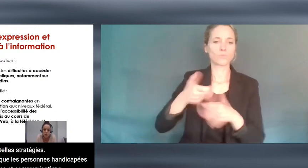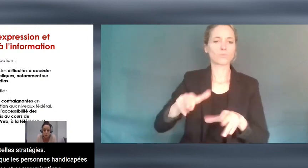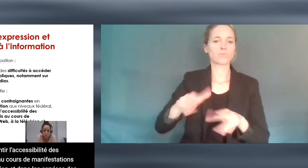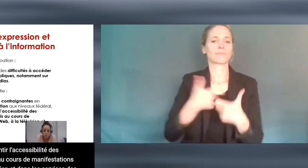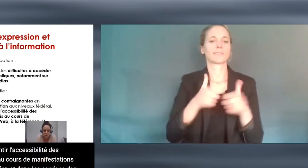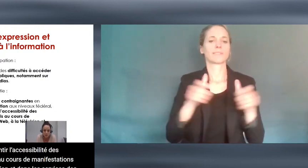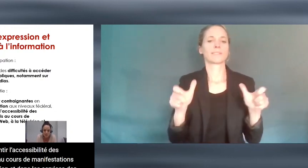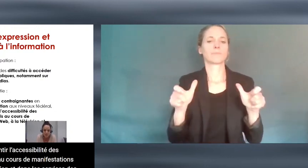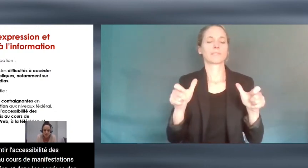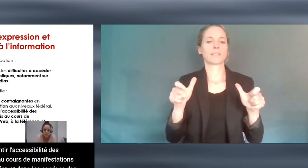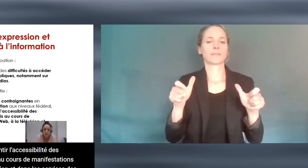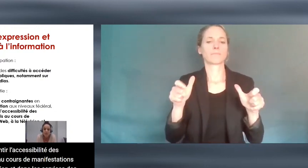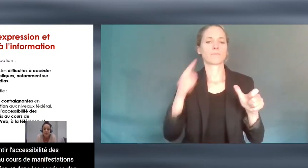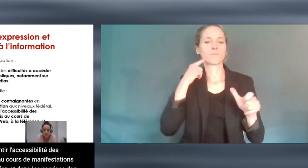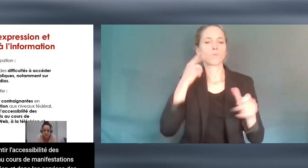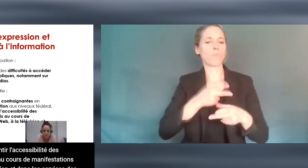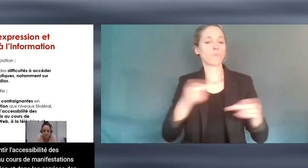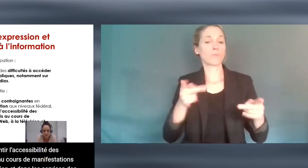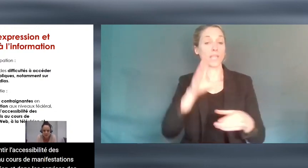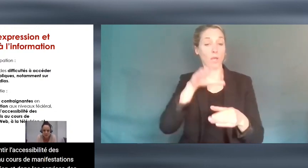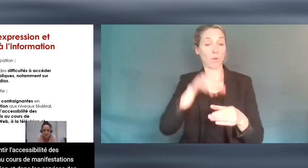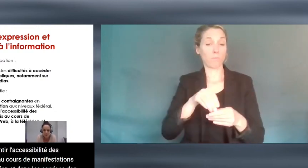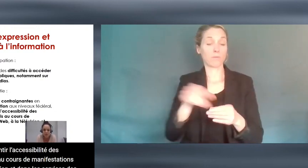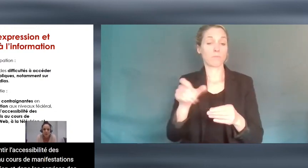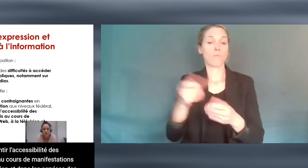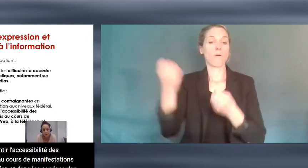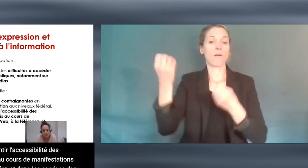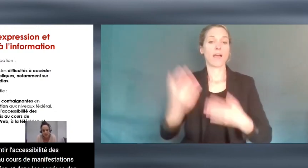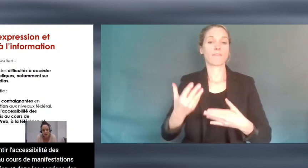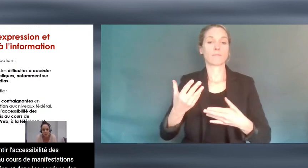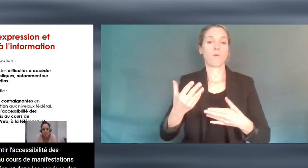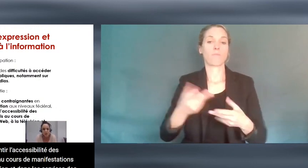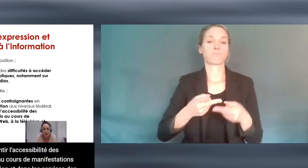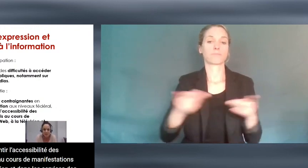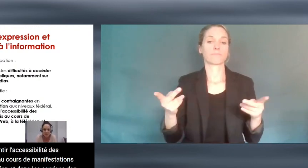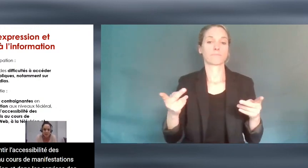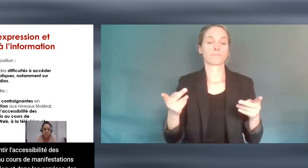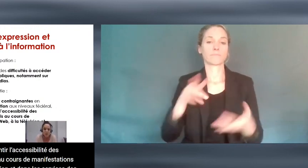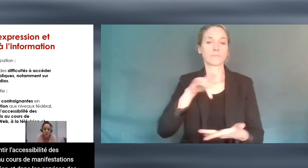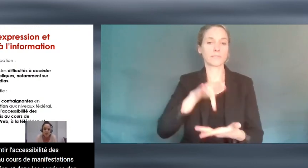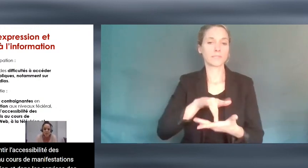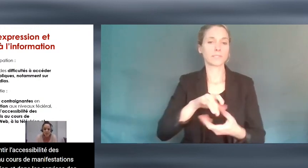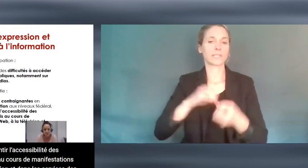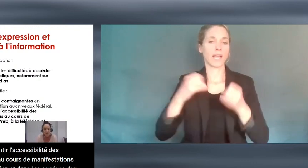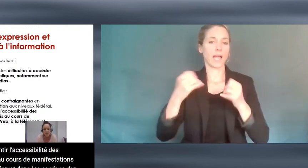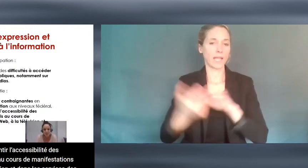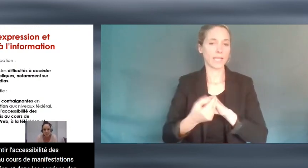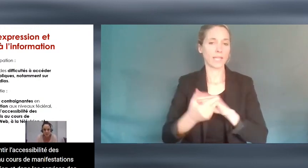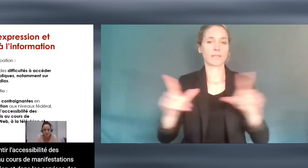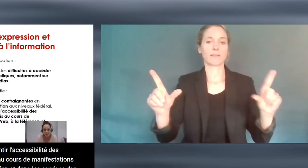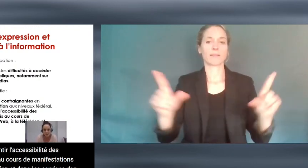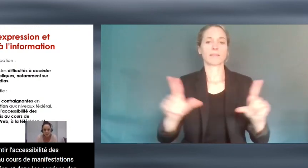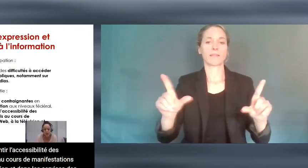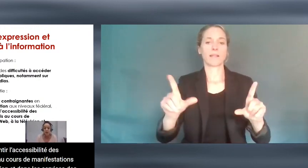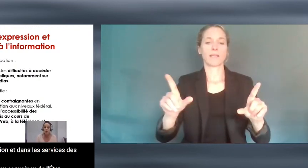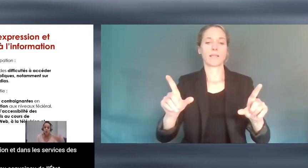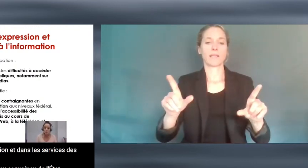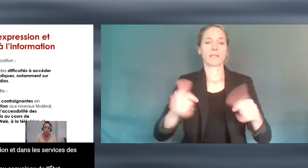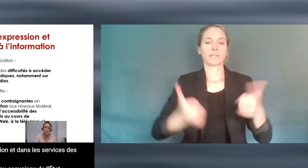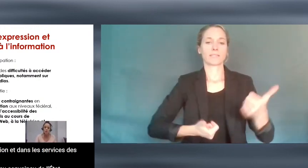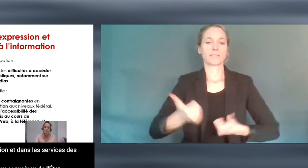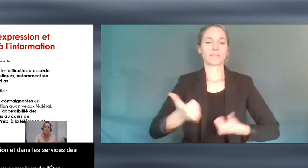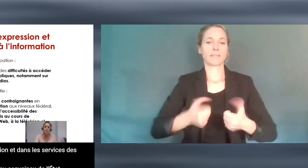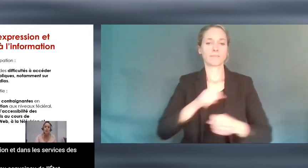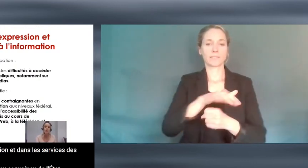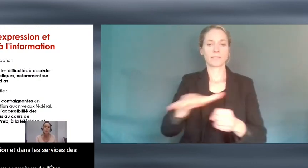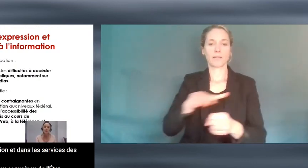compris au cours de manifestations publiques et sur les sites web et à la télévision et dans les services des médias. Voilà, donc